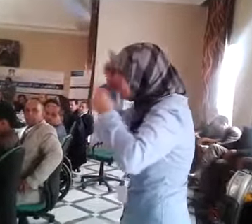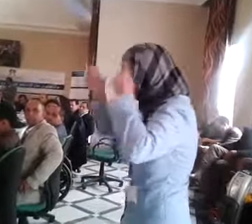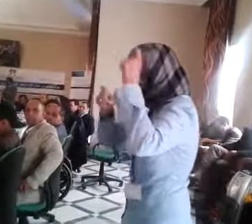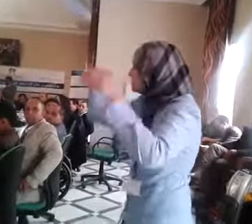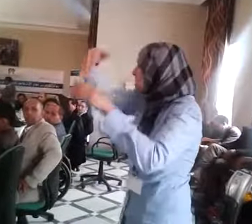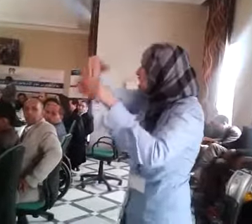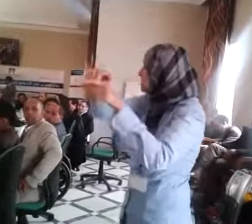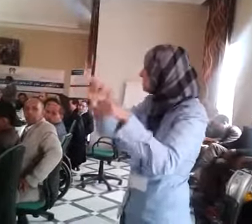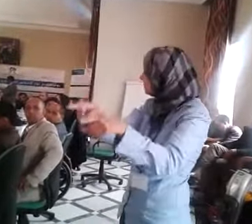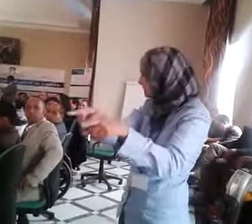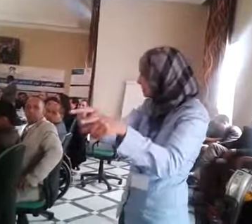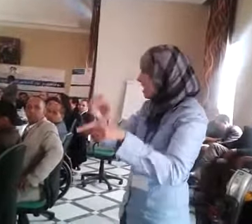نبكر لهم منها